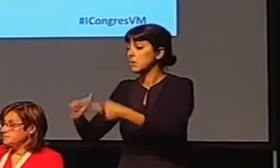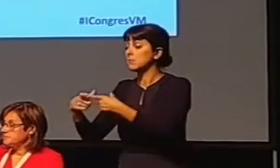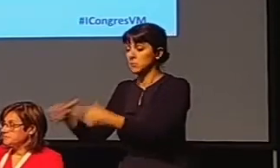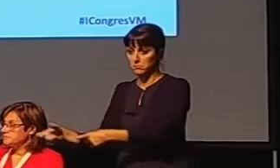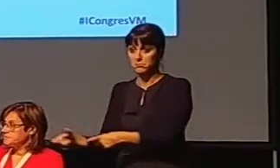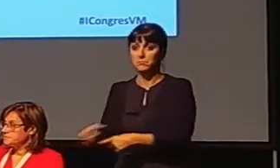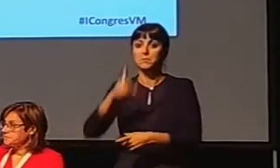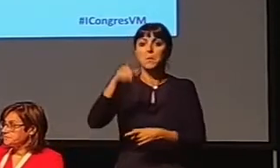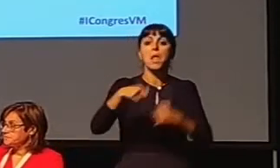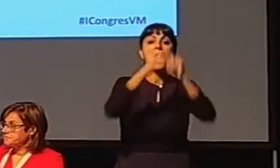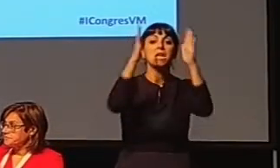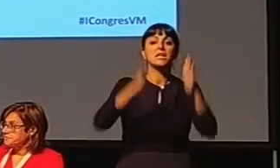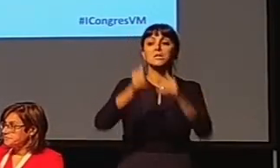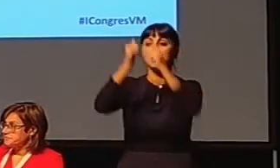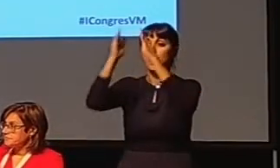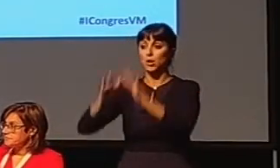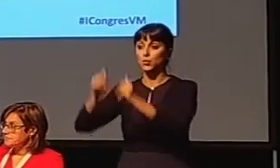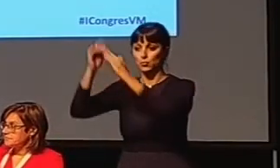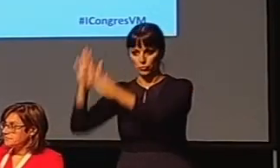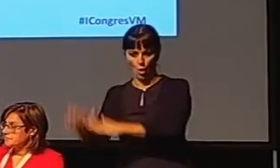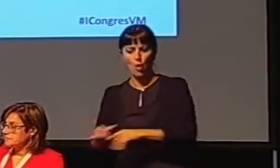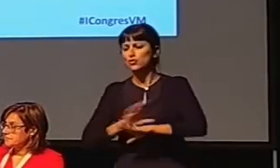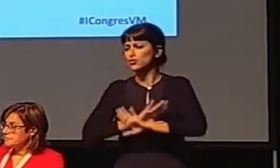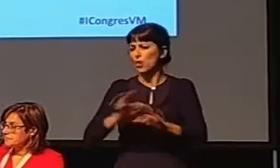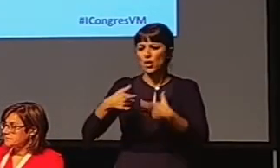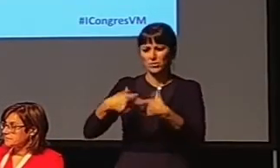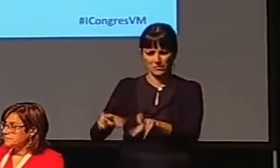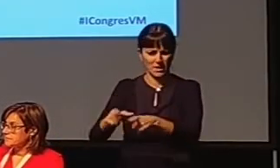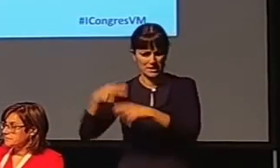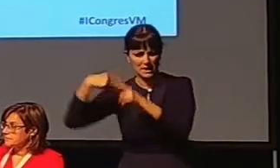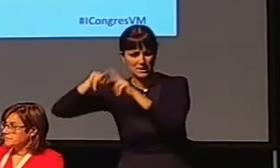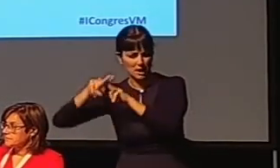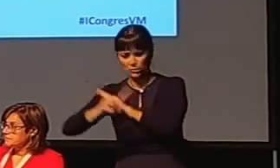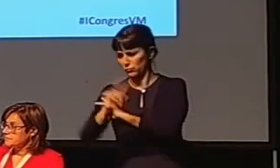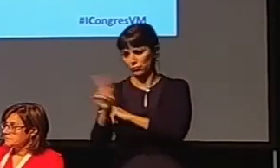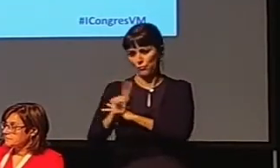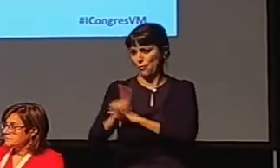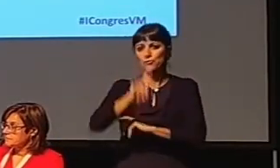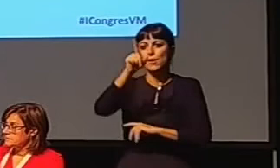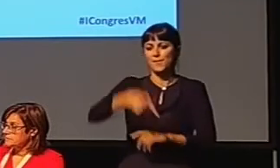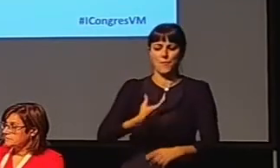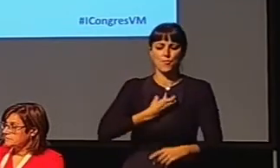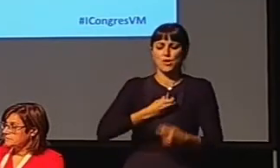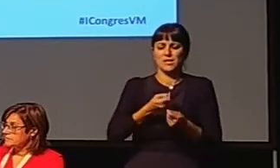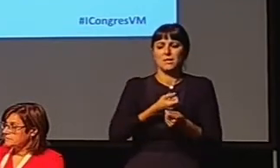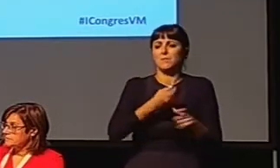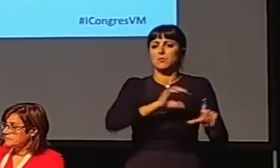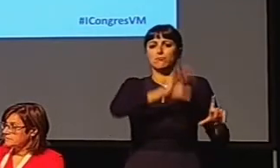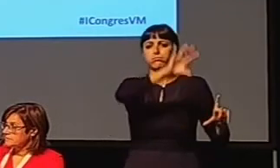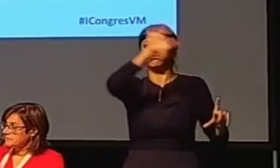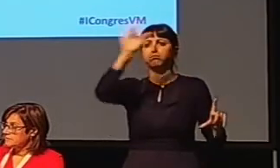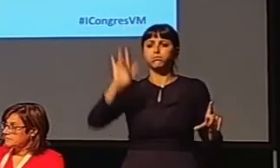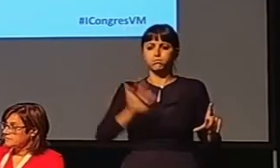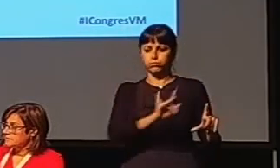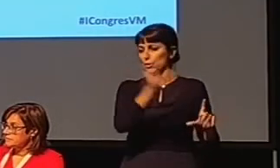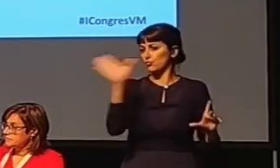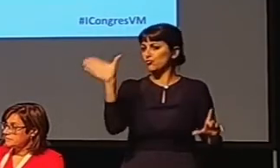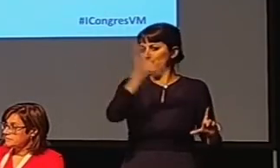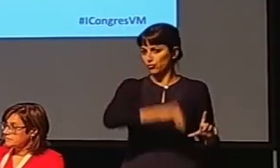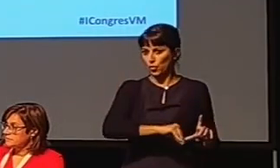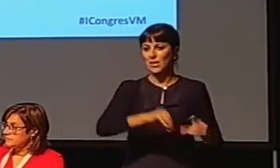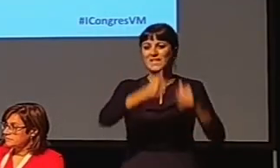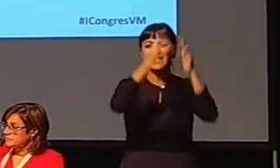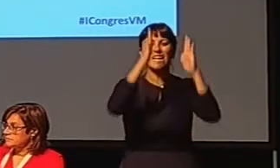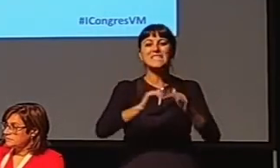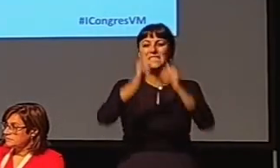diferents institucions, no estic parlant exclusivament dels departaments de la Generalitat, a través dels municipis, a través de les diputacions, a través de les diferents